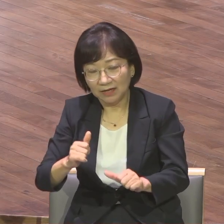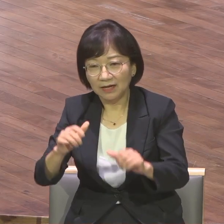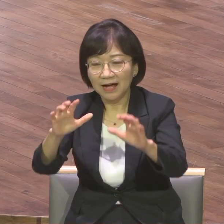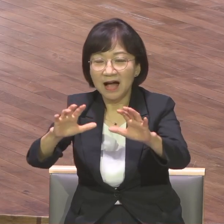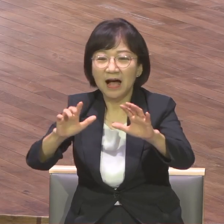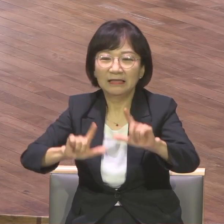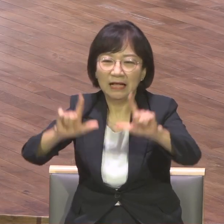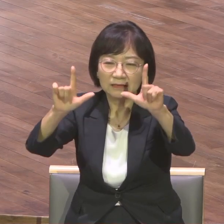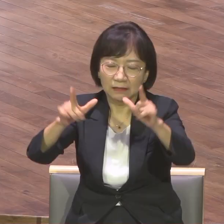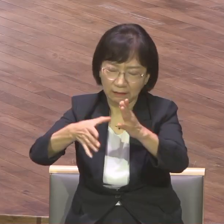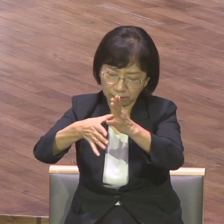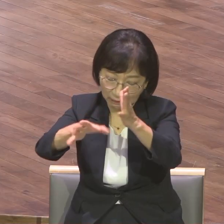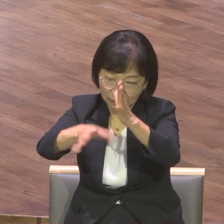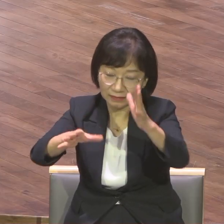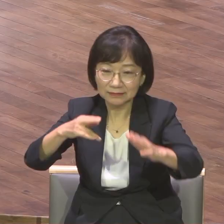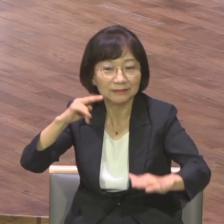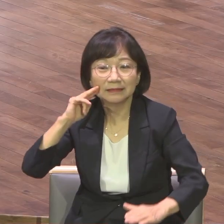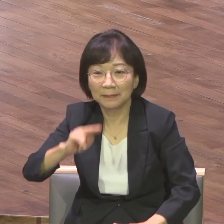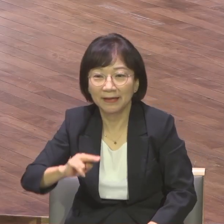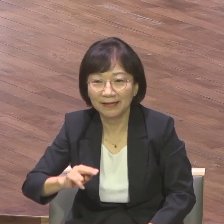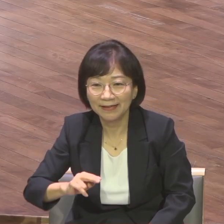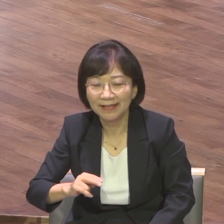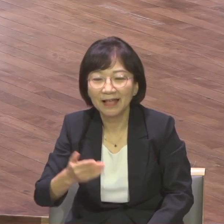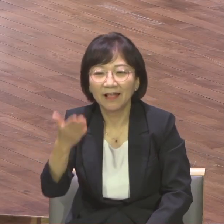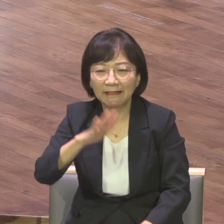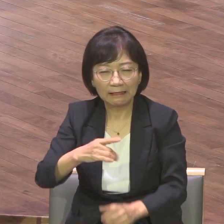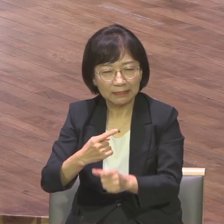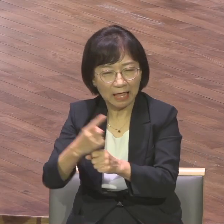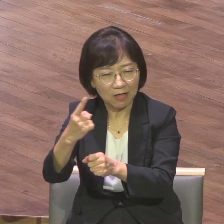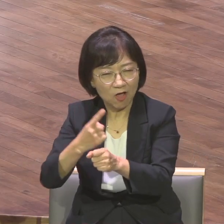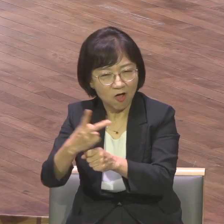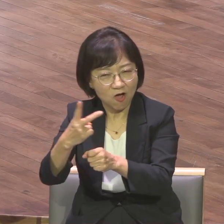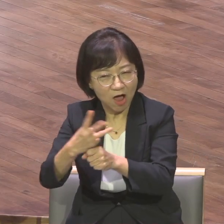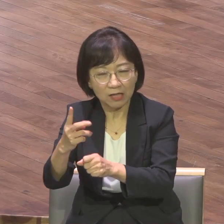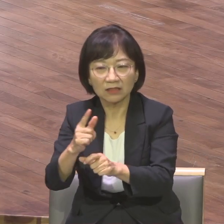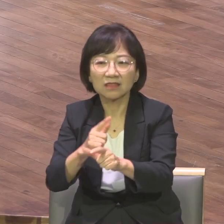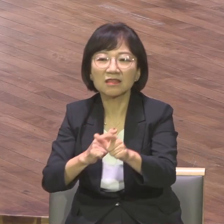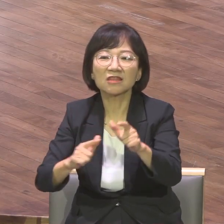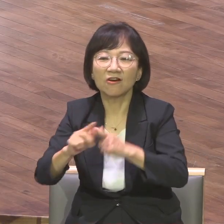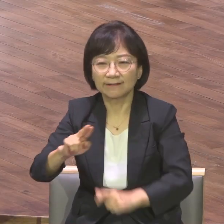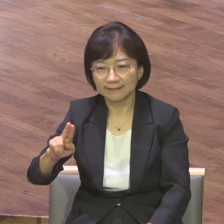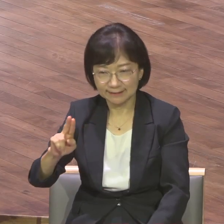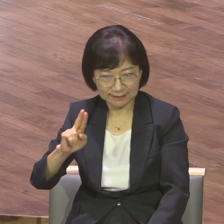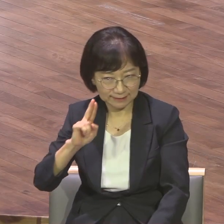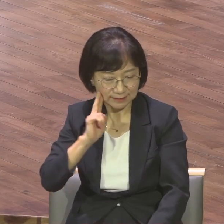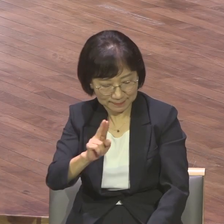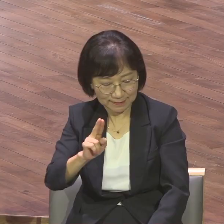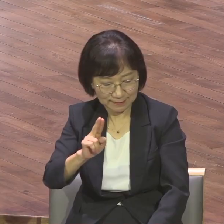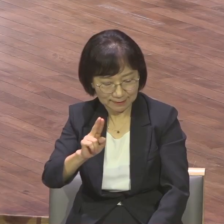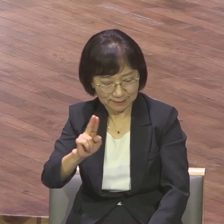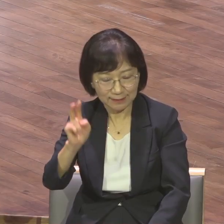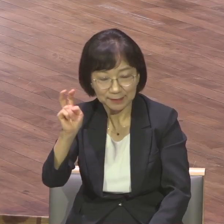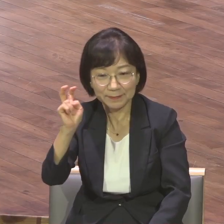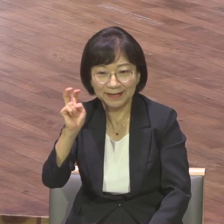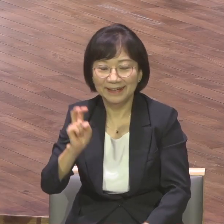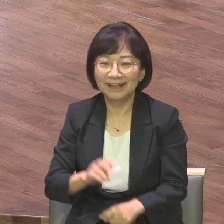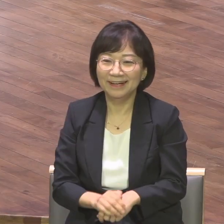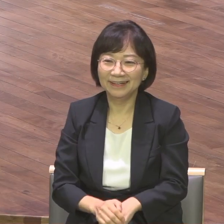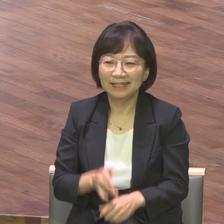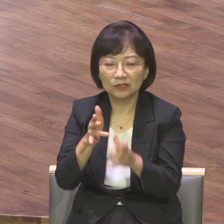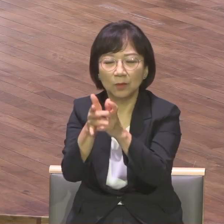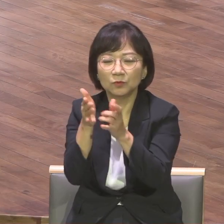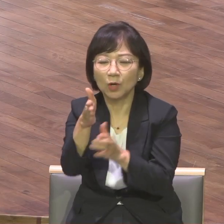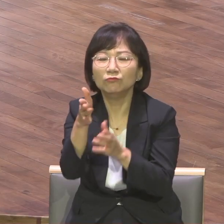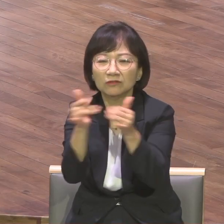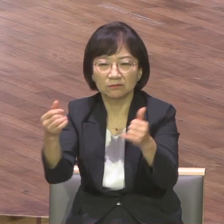심하다. 그런데 매년 이제 더 심화될 것이다 라는 기상 전문가들의 말입니다.